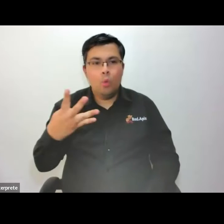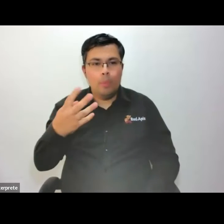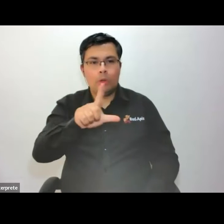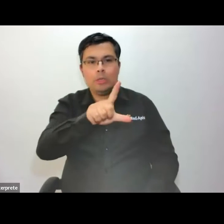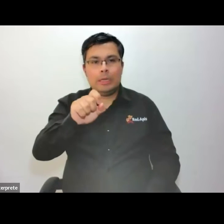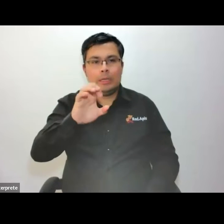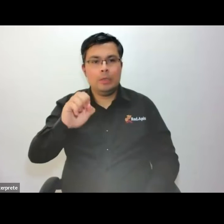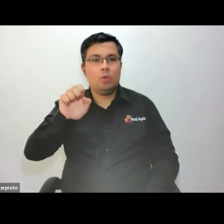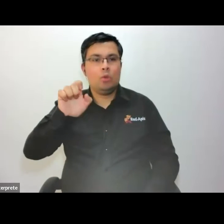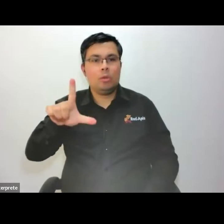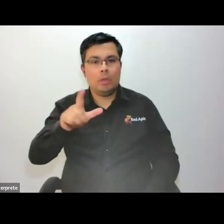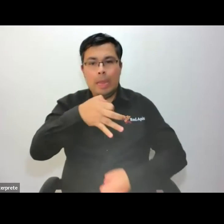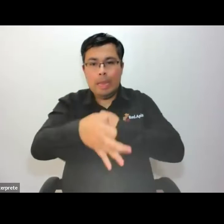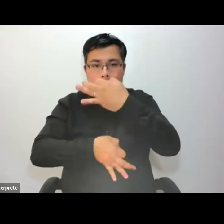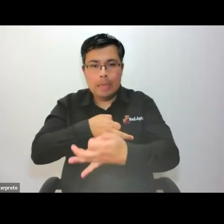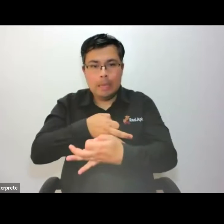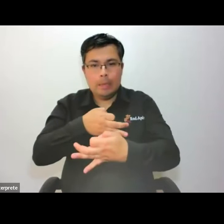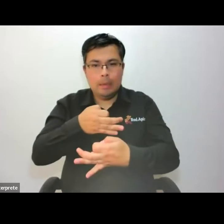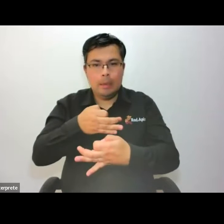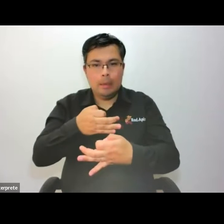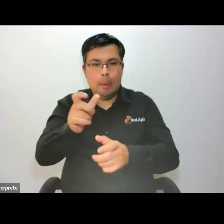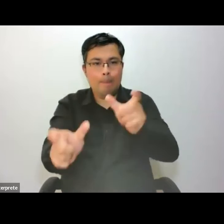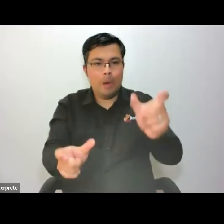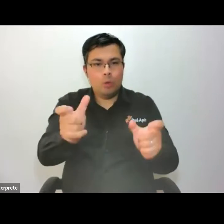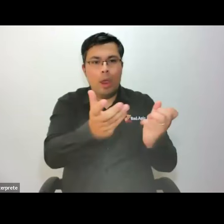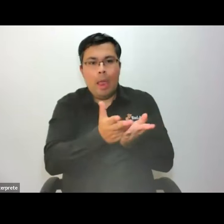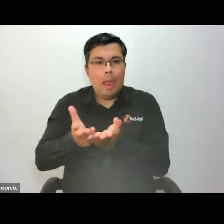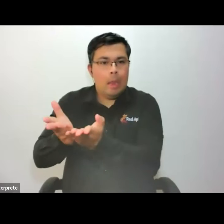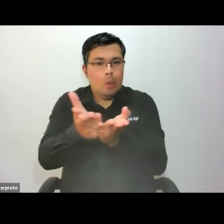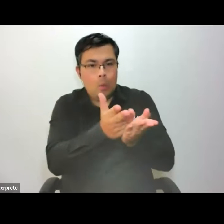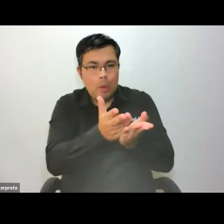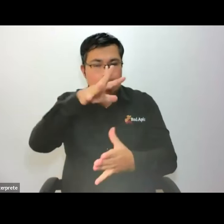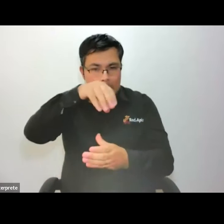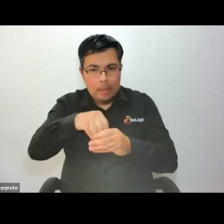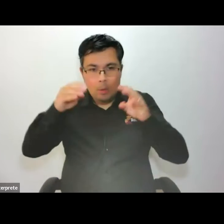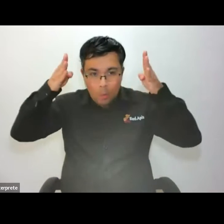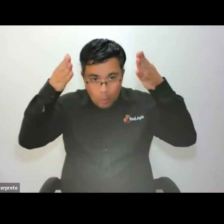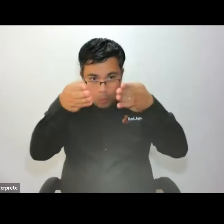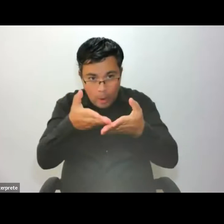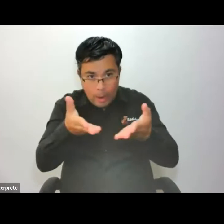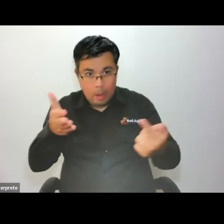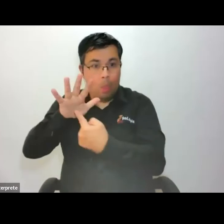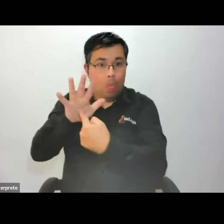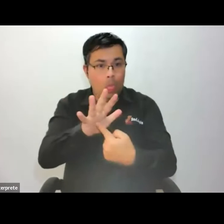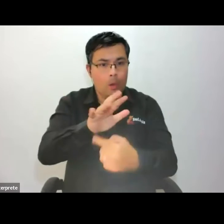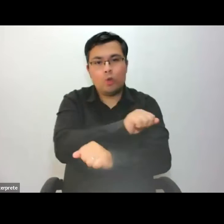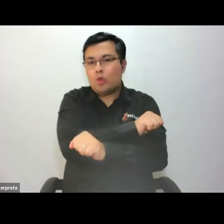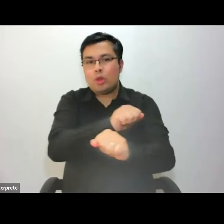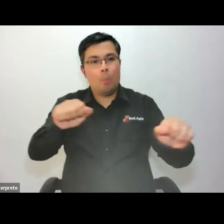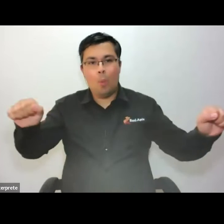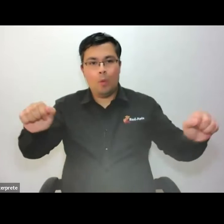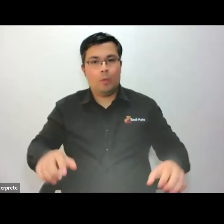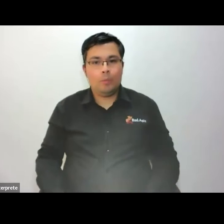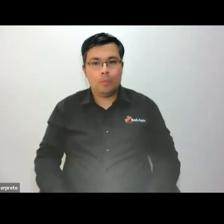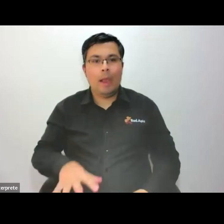a que ningún estudiante, y dentro de ellos los estudiantes autistas, no pueden ser discriminados arbitrariamente en los